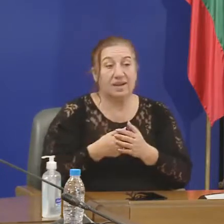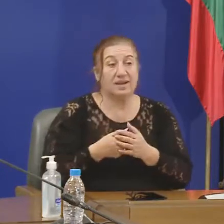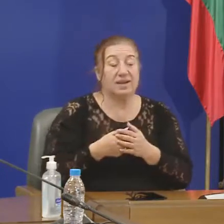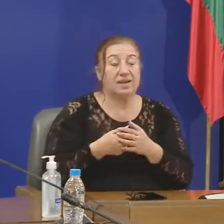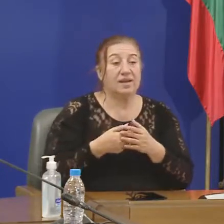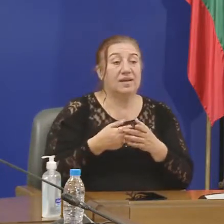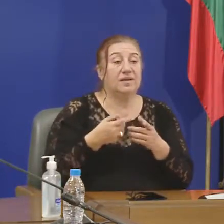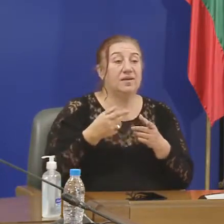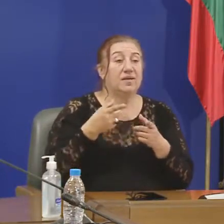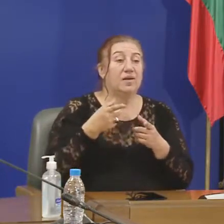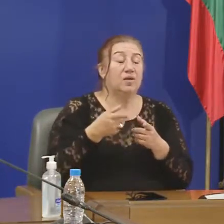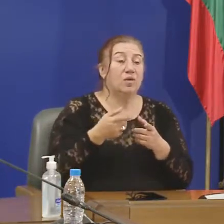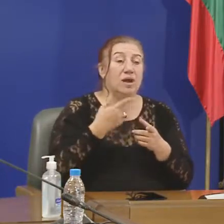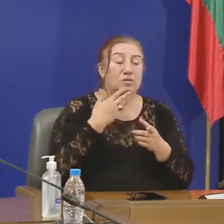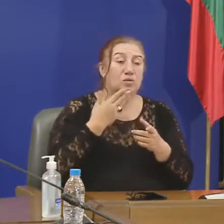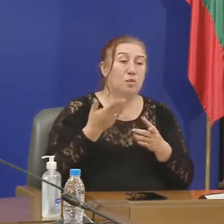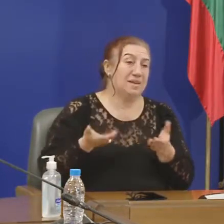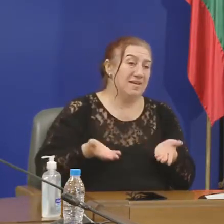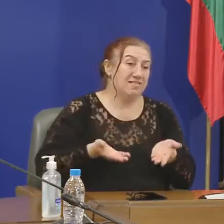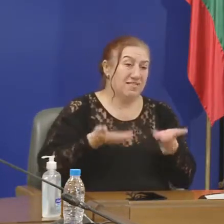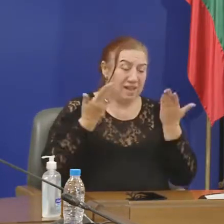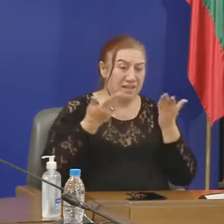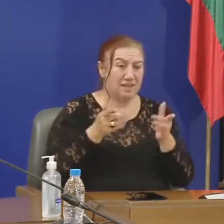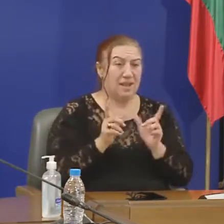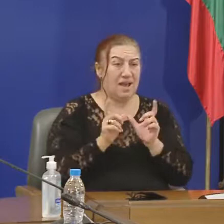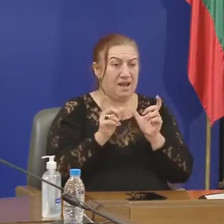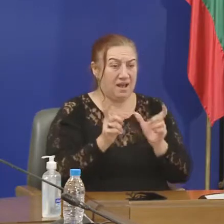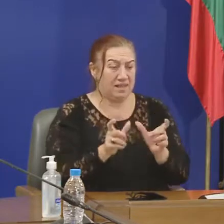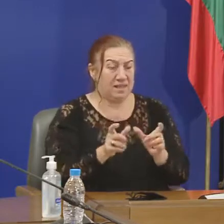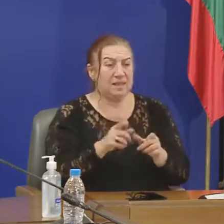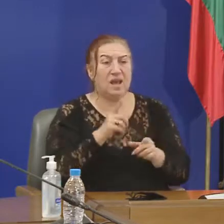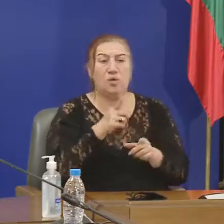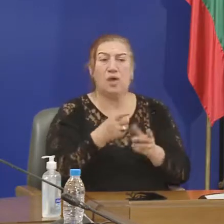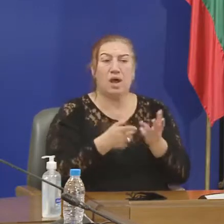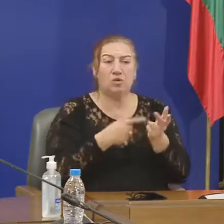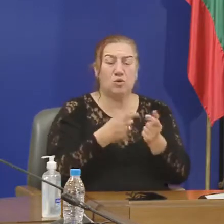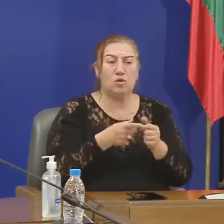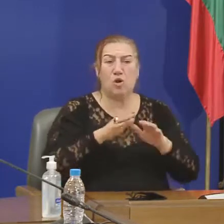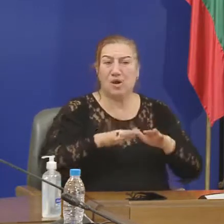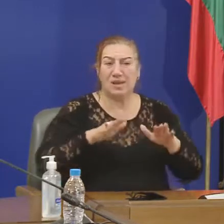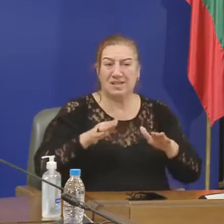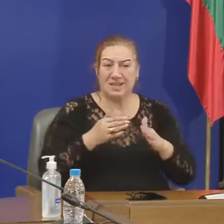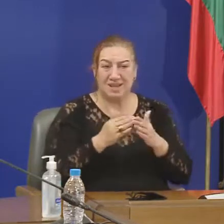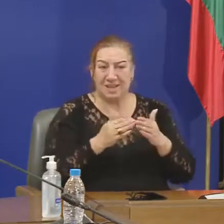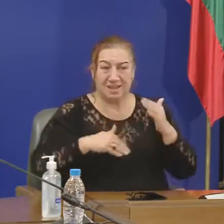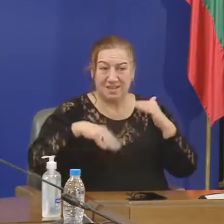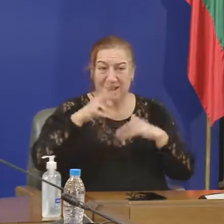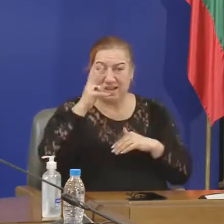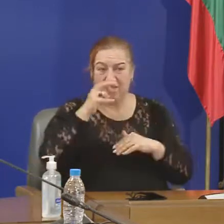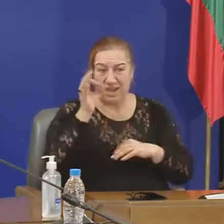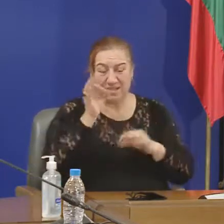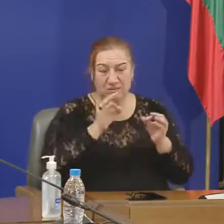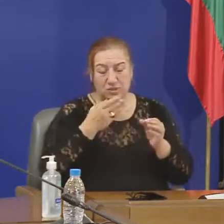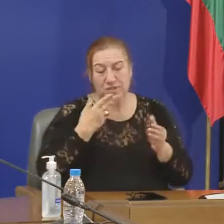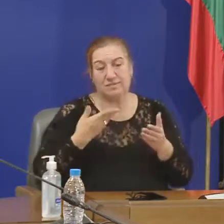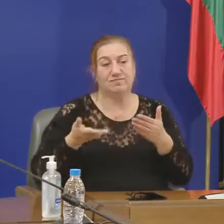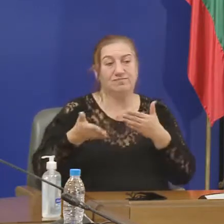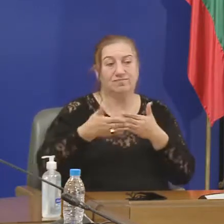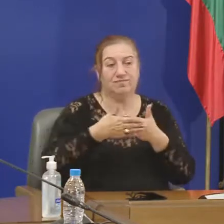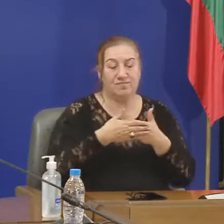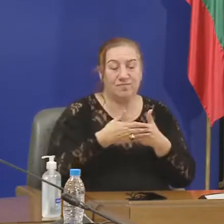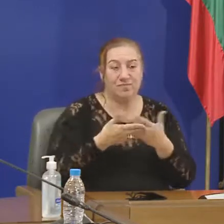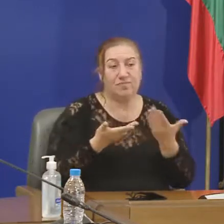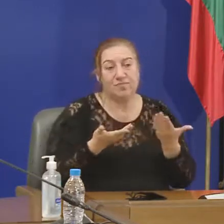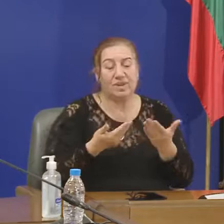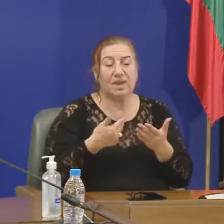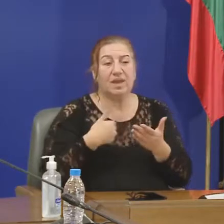това е по линия на карантината и когато броят на децата с грипоподобни симптоми надвиши 20%. Имаме при включване на ниво училище, това е когато броят